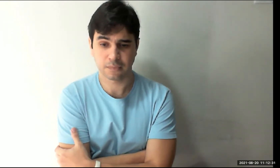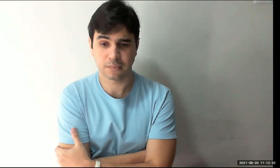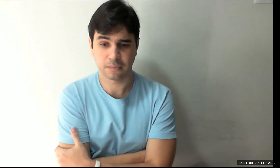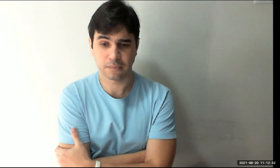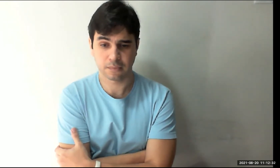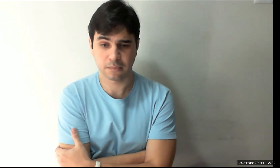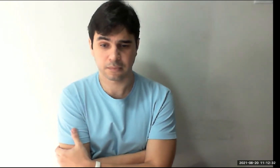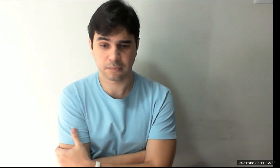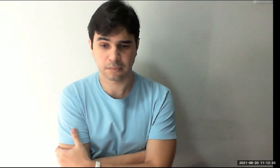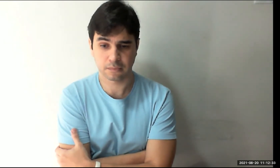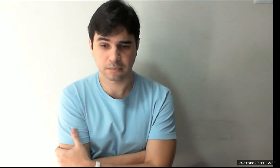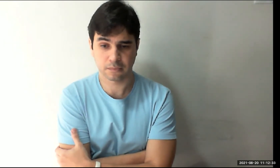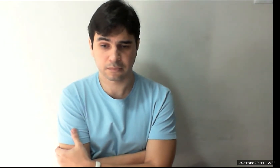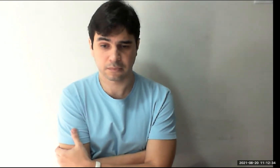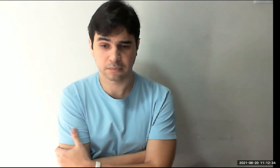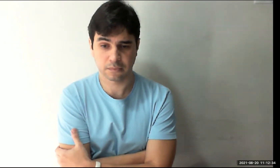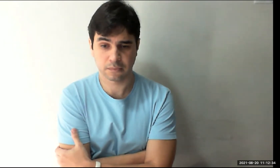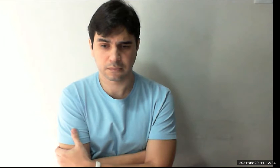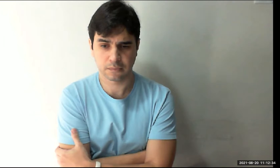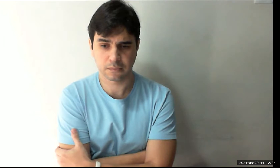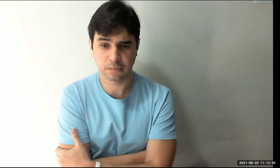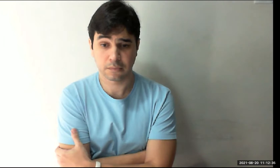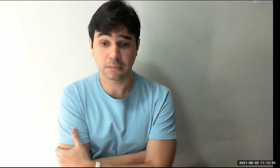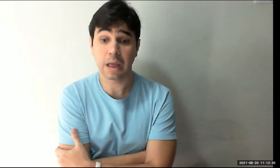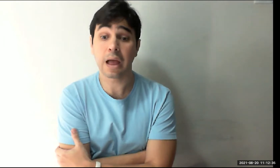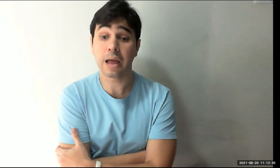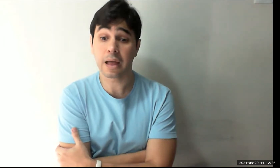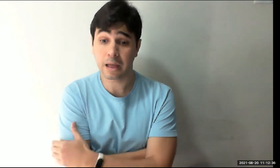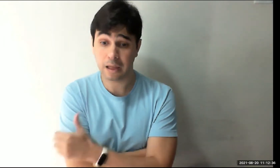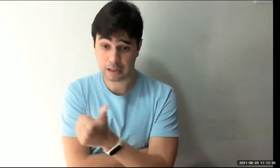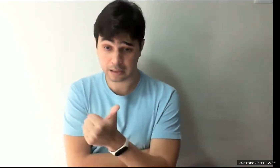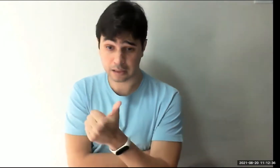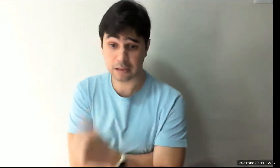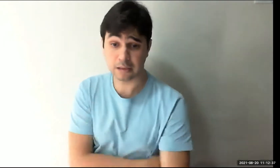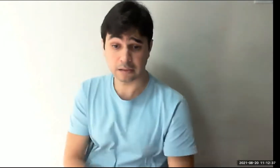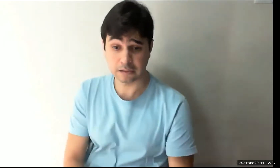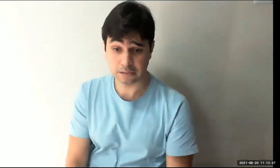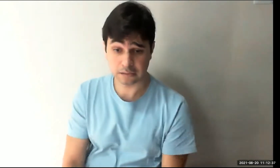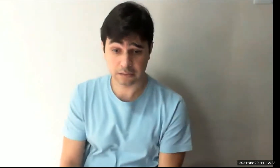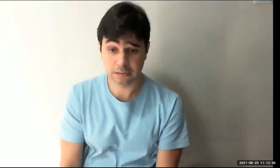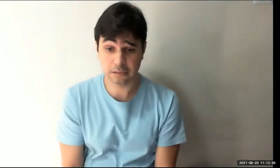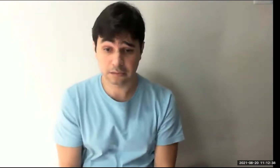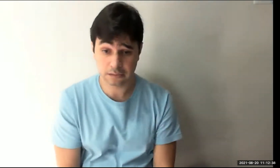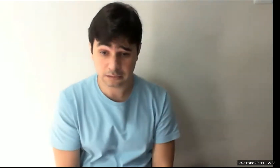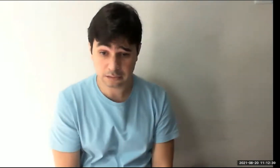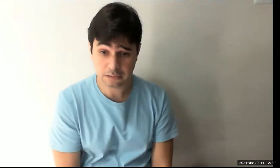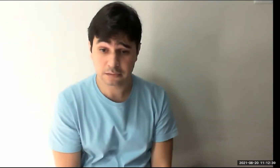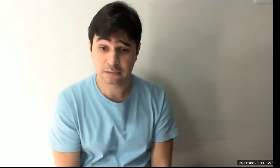Amazonas, e ele está muito envolvido. Inclusive, eu o convidei para a palestra, mas acredito que